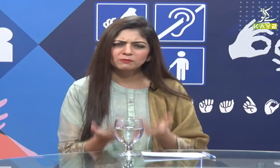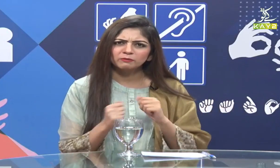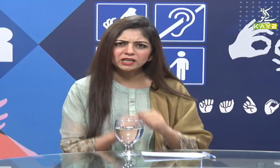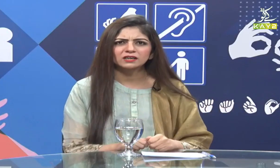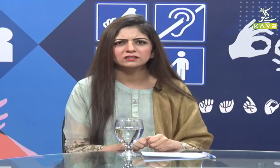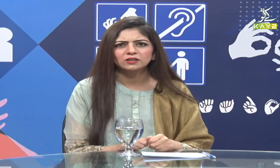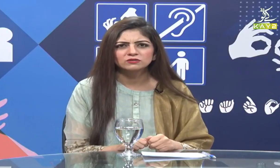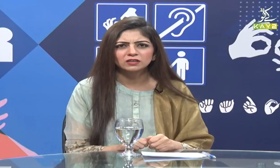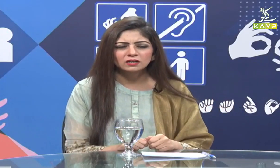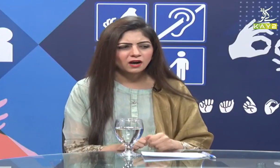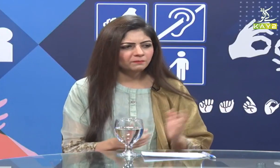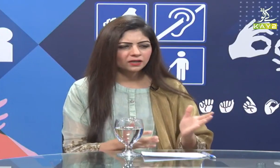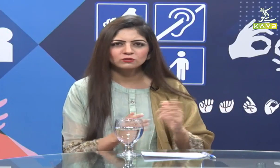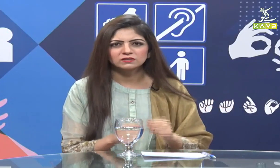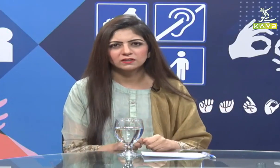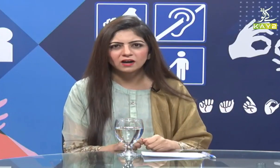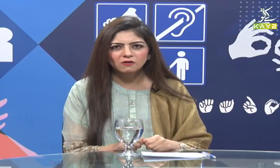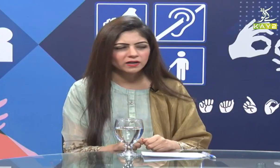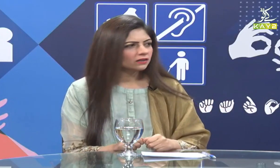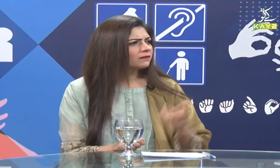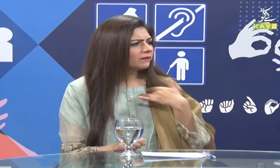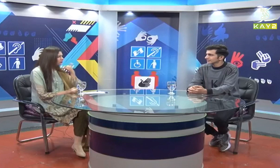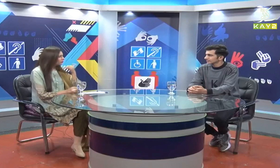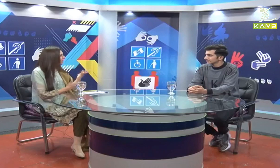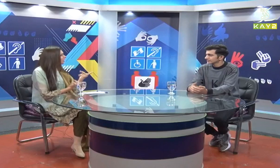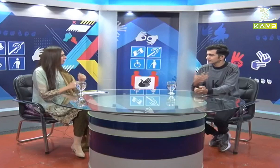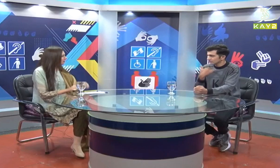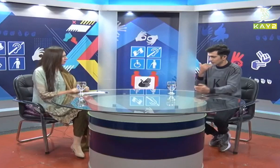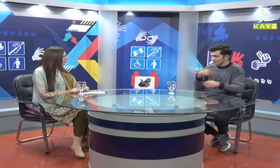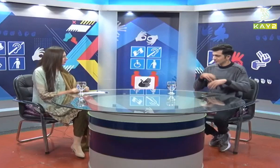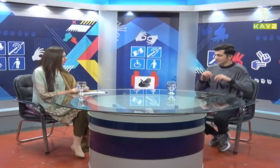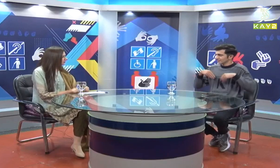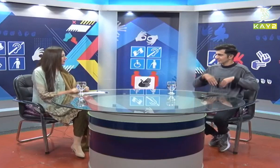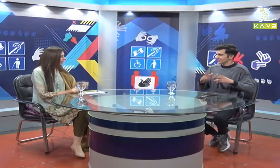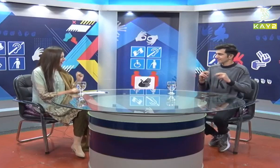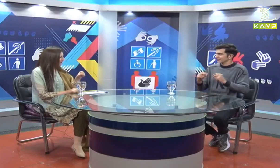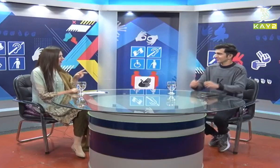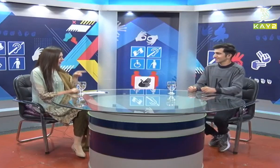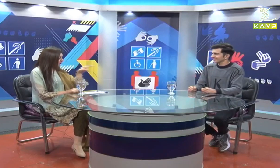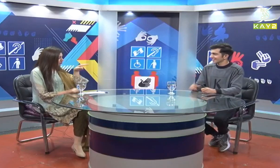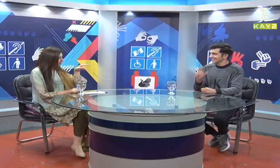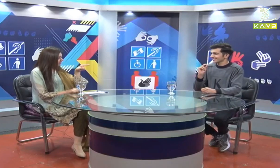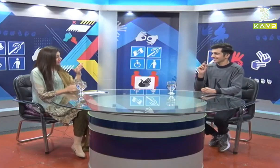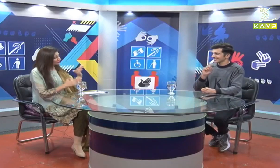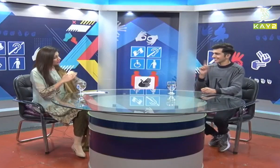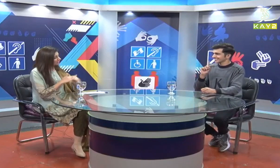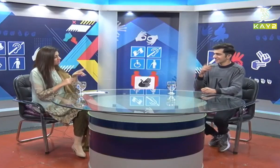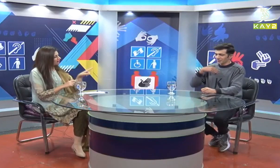मोबाइल कहाँ रख दिया उसने। अपना तो उसने रखा हुआ है, मेरा मोबाइल कहाँ है? है तुम्हारे पास